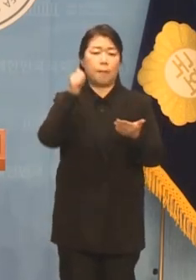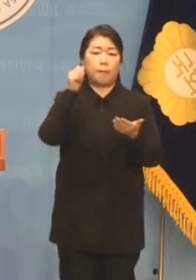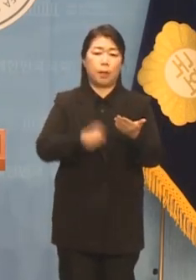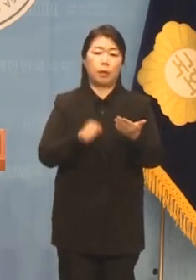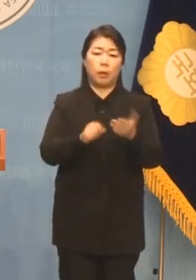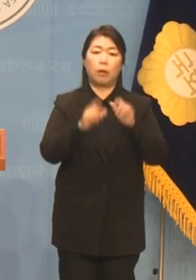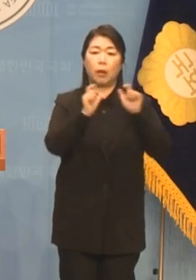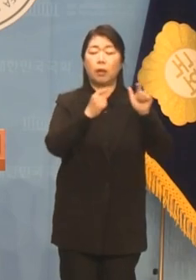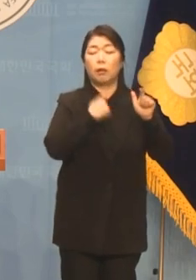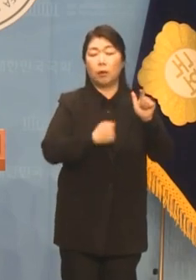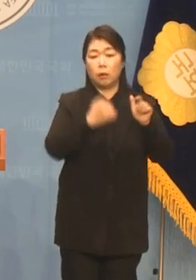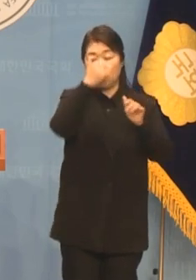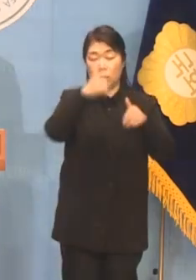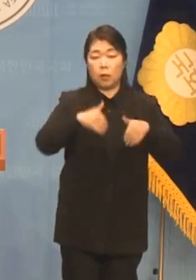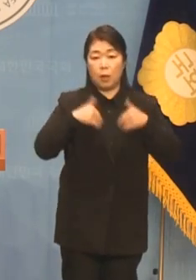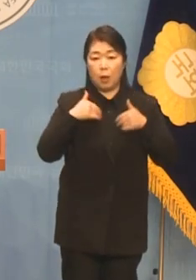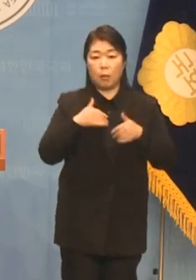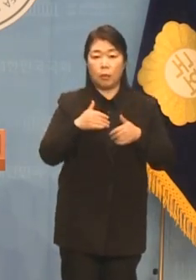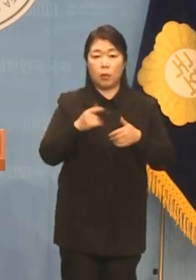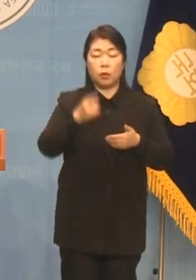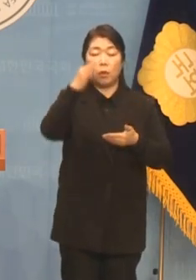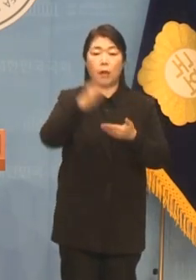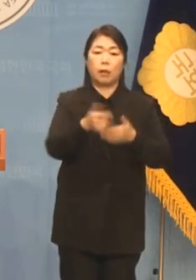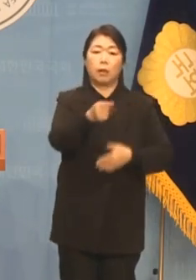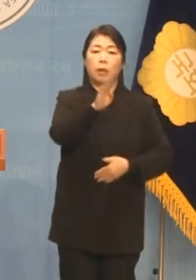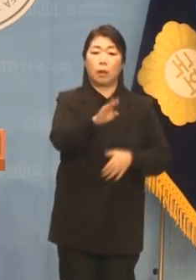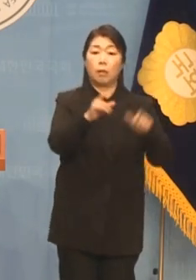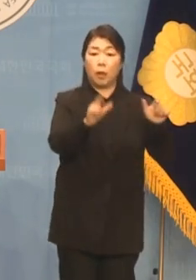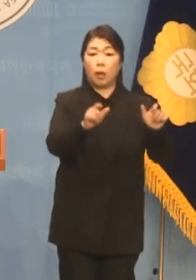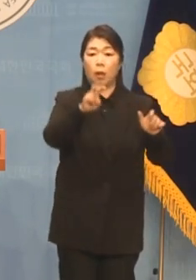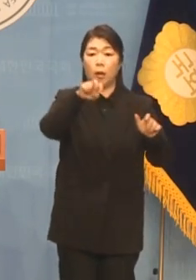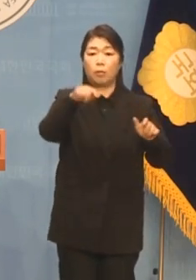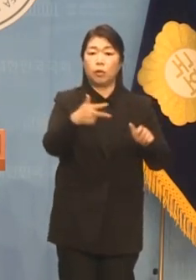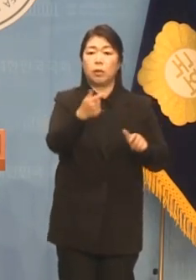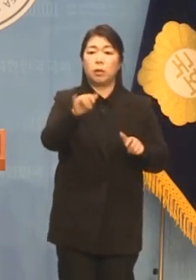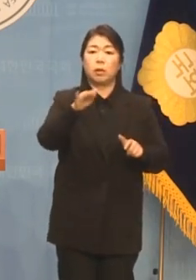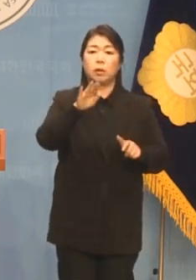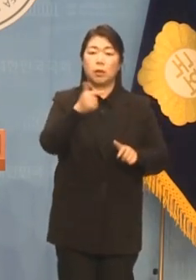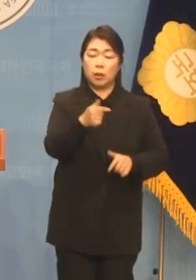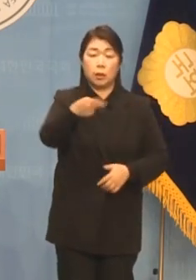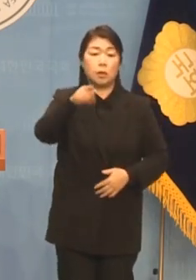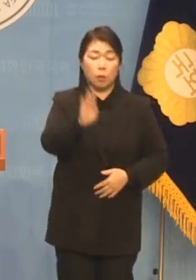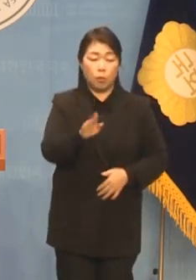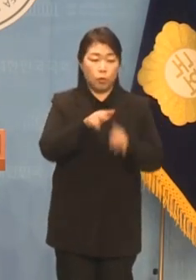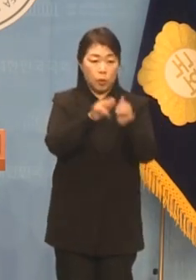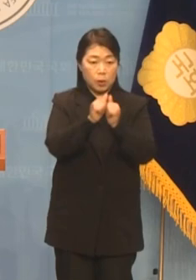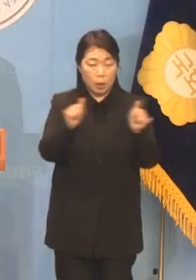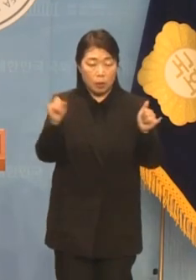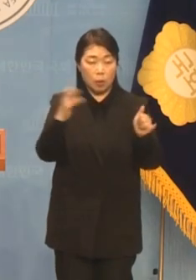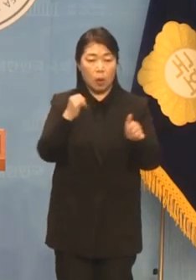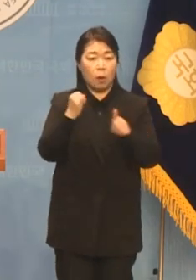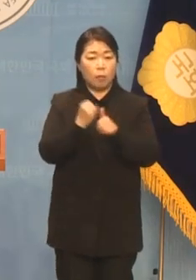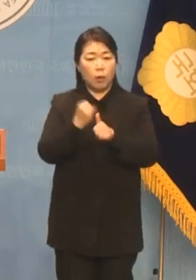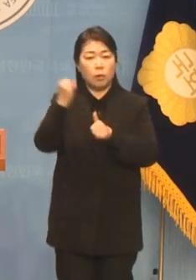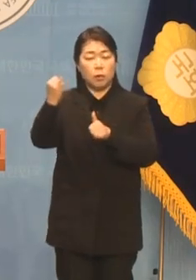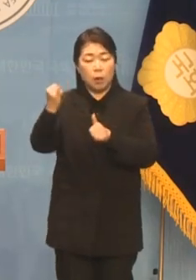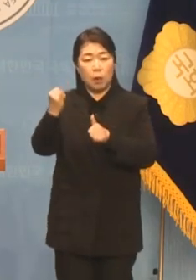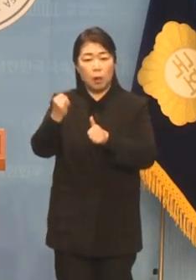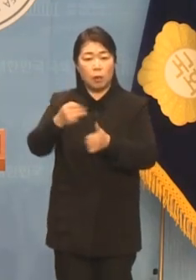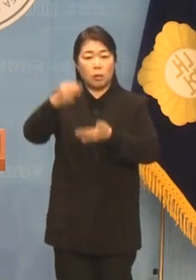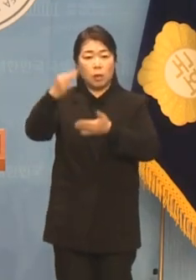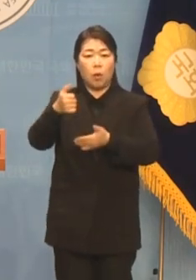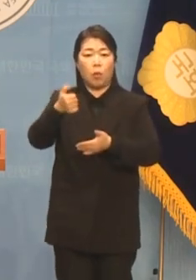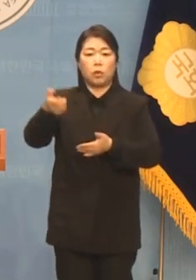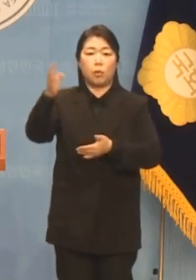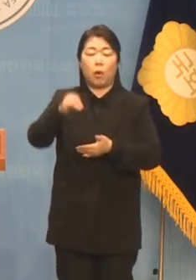있는 충남 천안갑 문진석 후보 배우자 재산이 50억데 납세 실적은